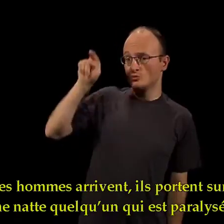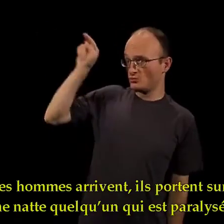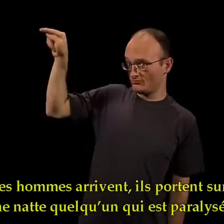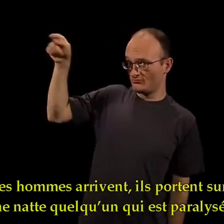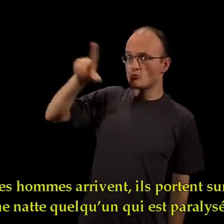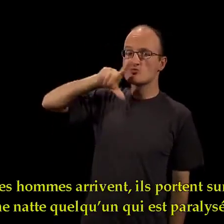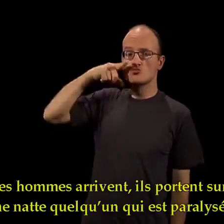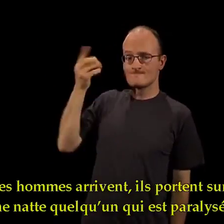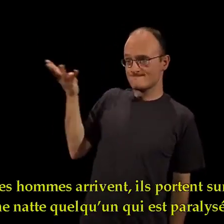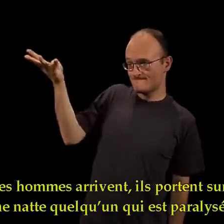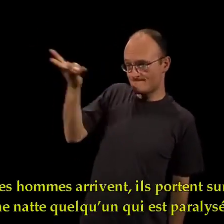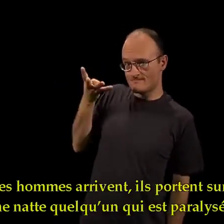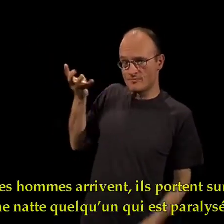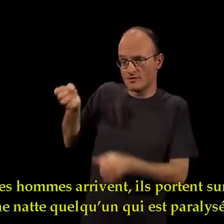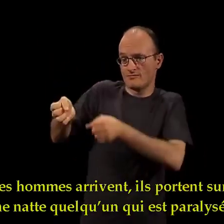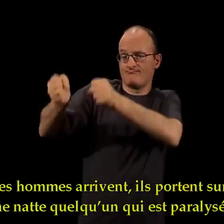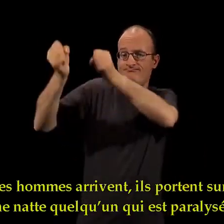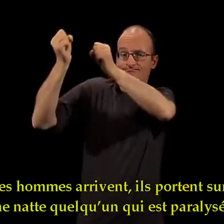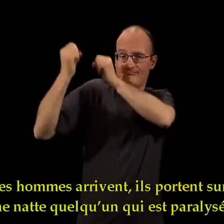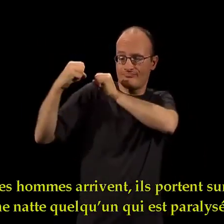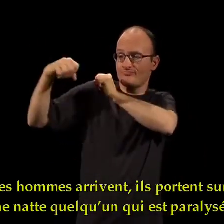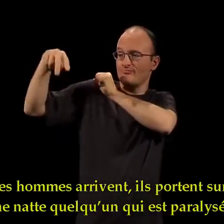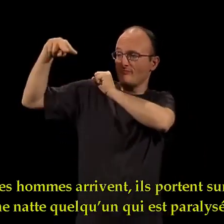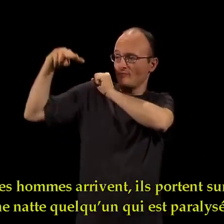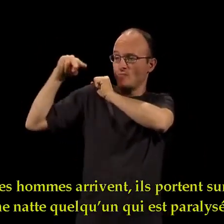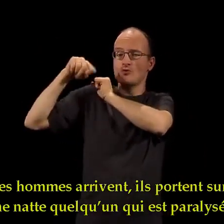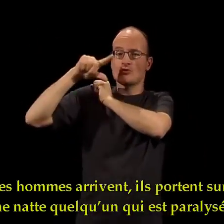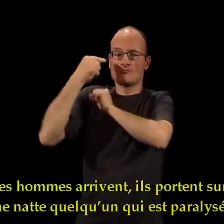Des hommes arrivent, ils portent sur une natte quelqu'un qui est paralysé.